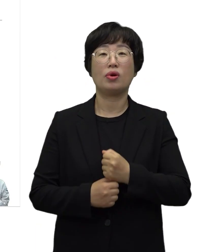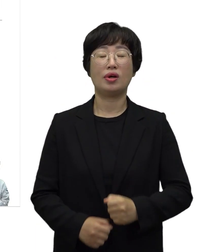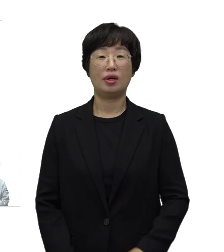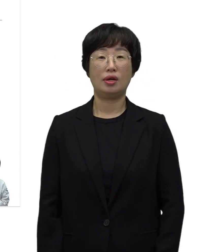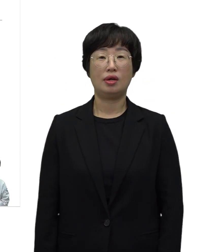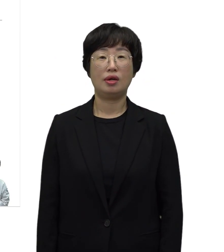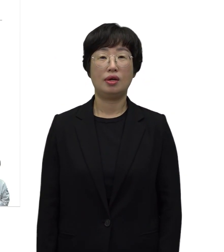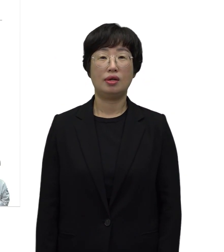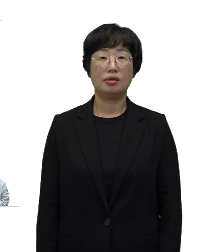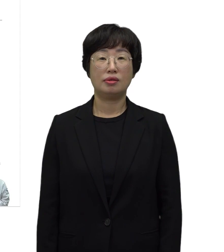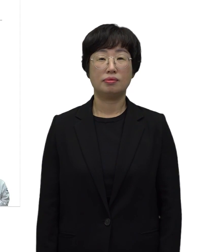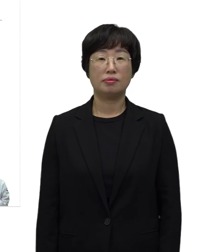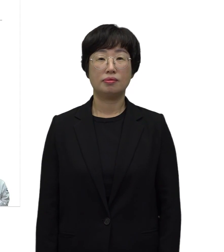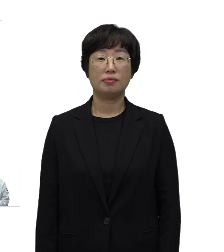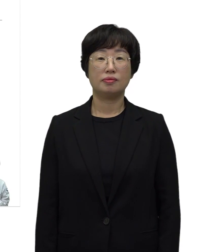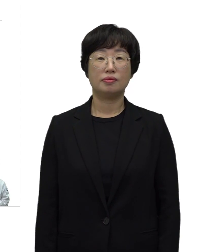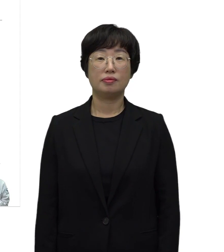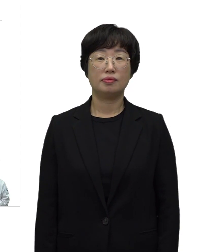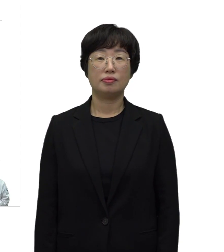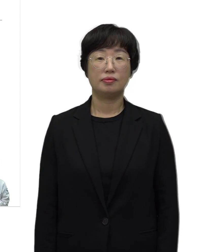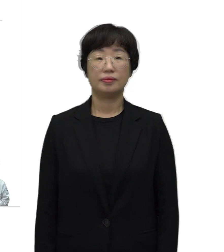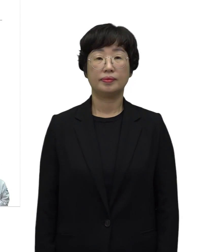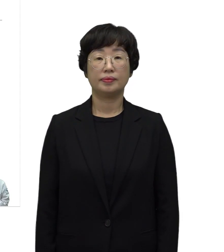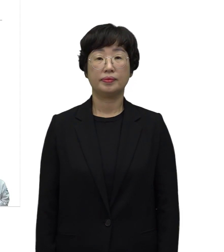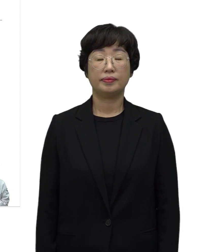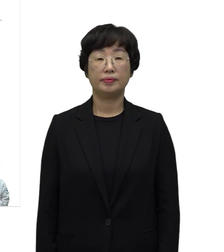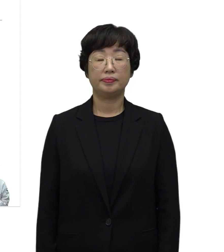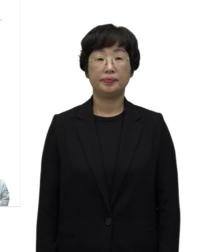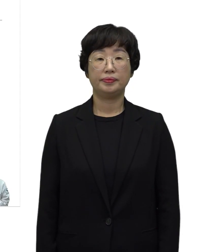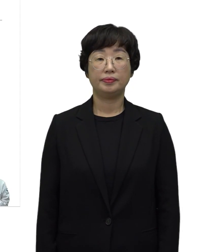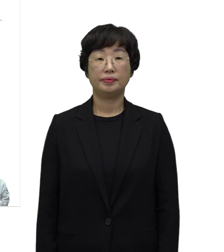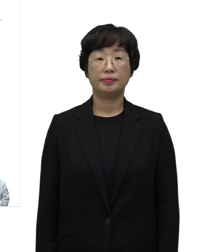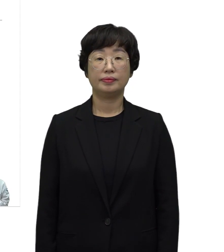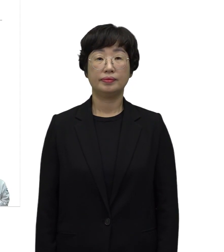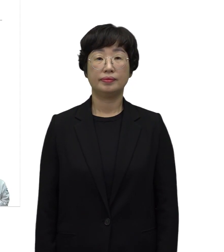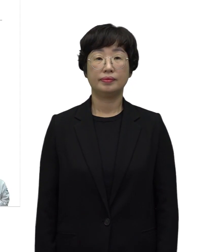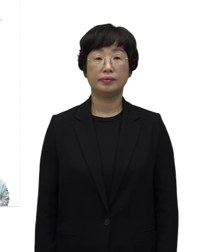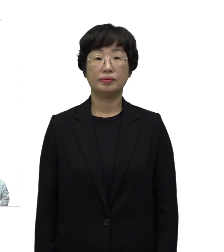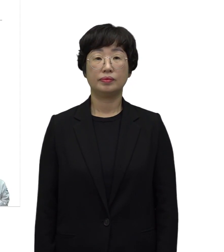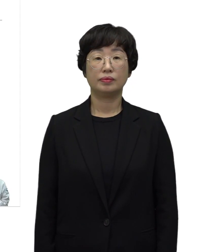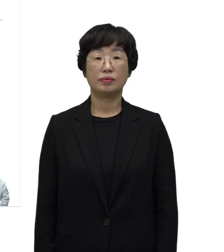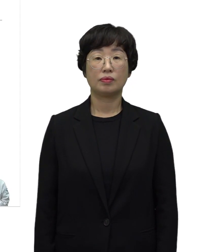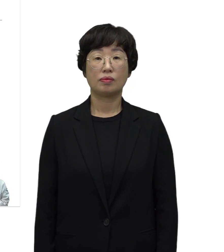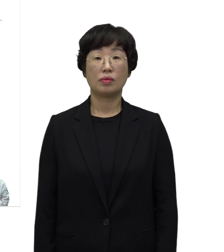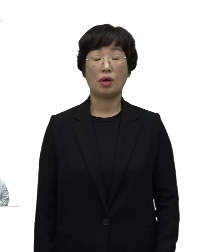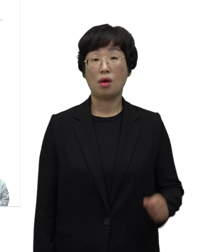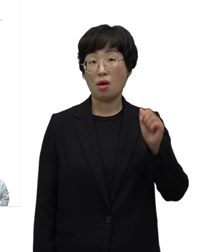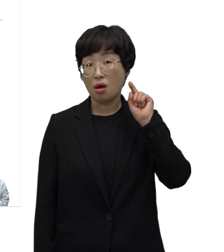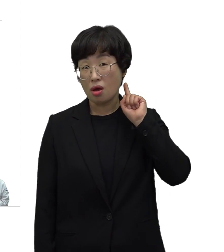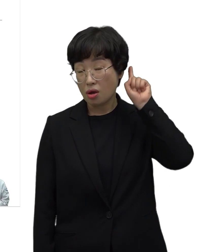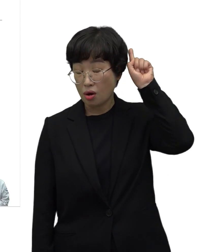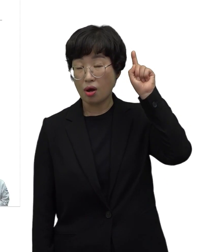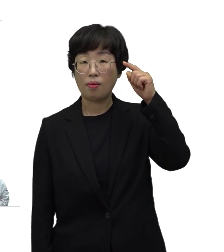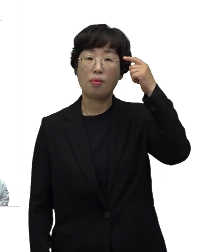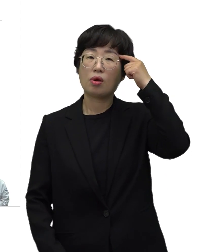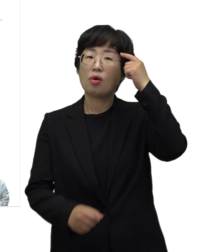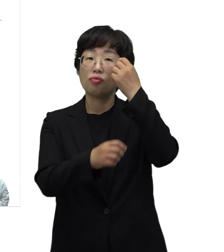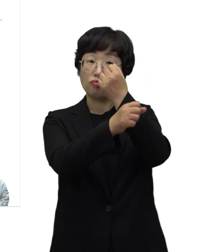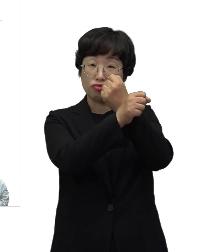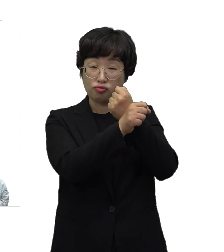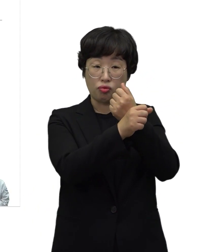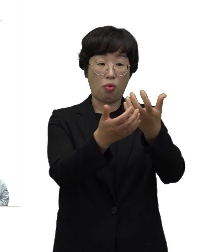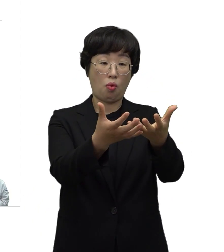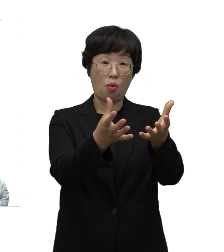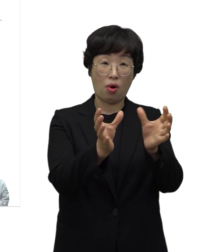한 20년 전에 고혈압 학회에서 고혈압 예방 수칙을 만들었습니다. 7개의